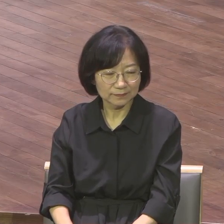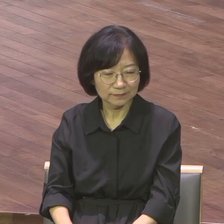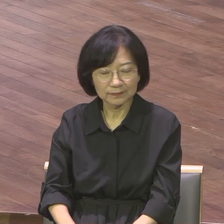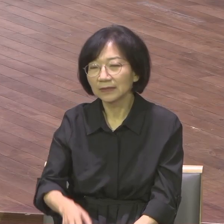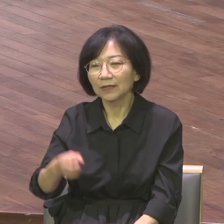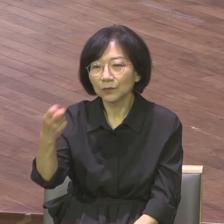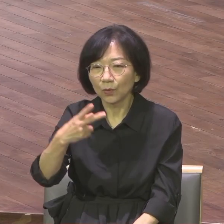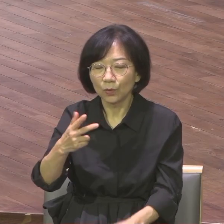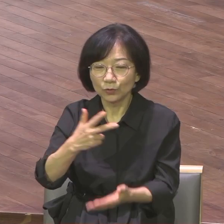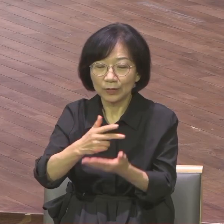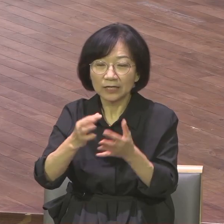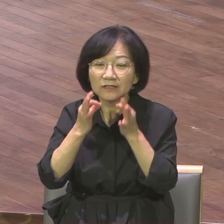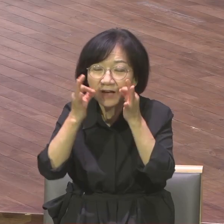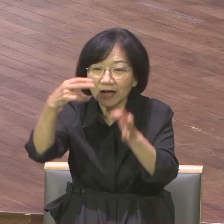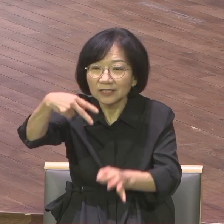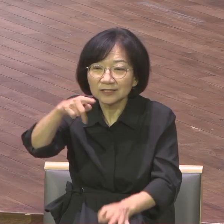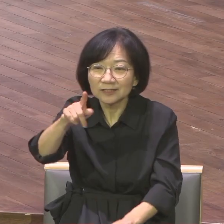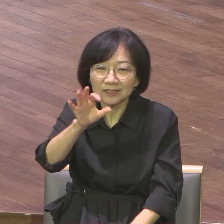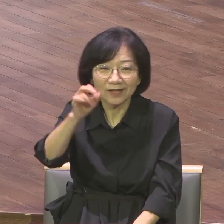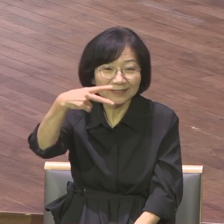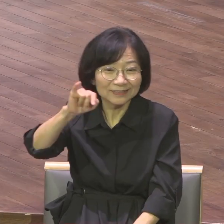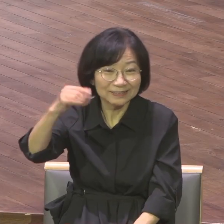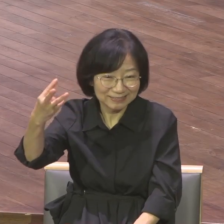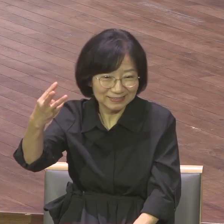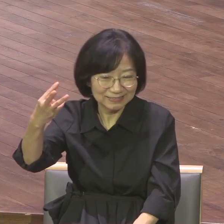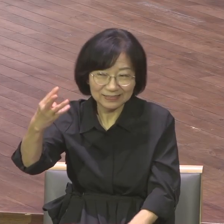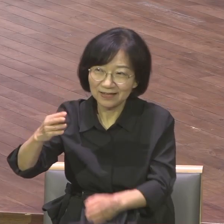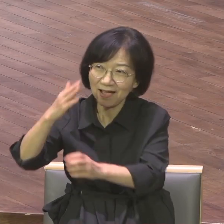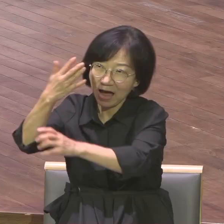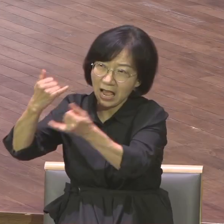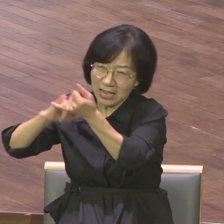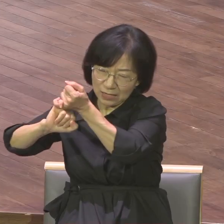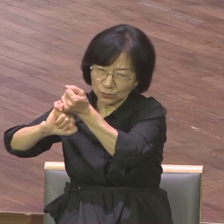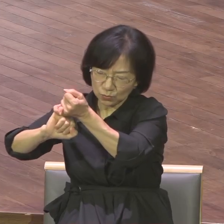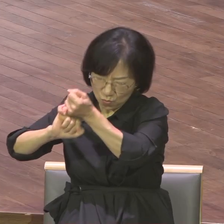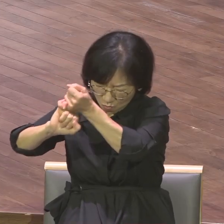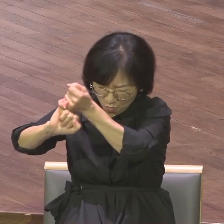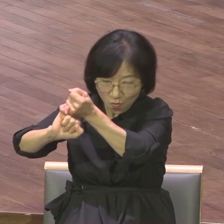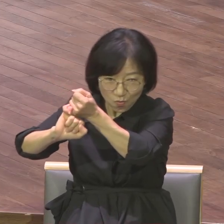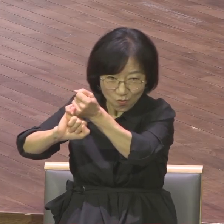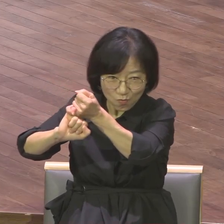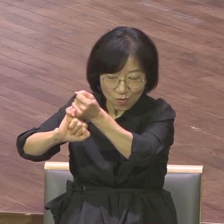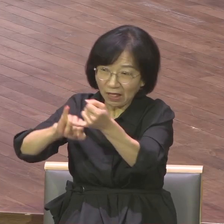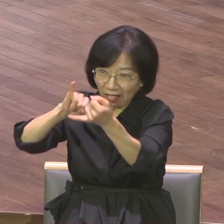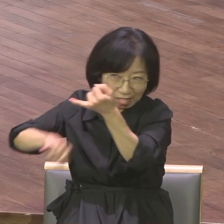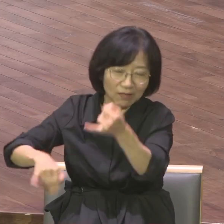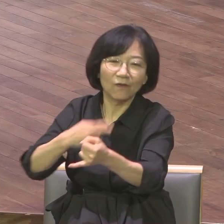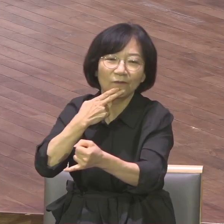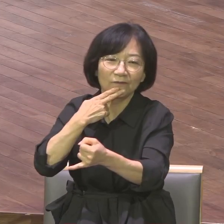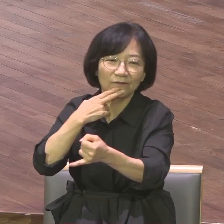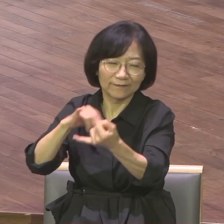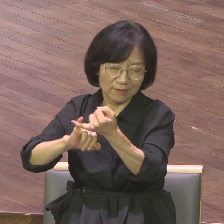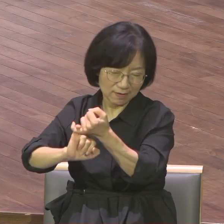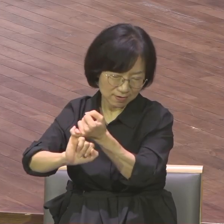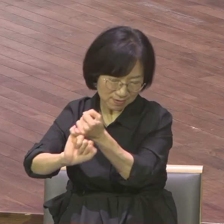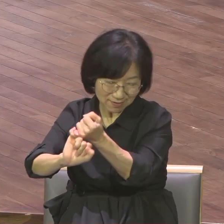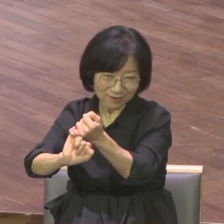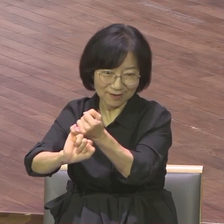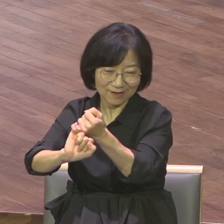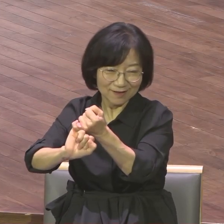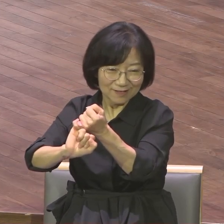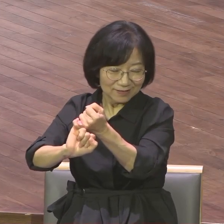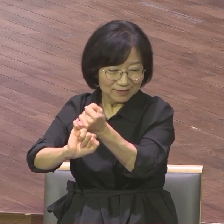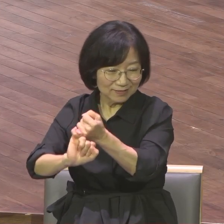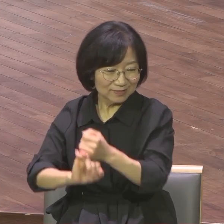주의 성실이라는 말은 반드시 언약을 지키시는 신실하신 하나님, 주의 성실. 약속을 지키신다